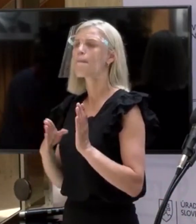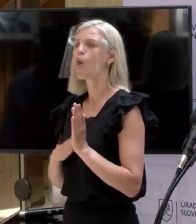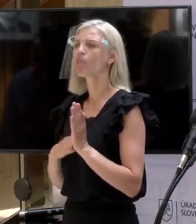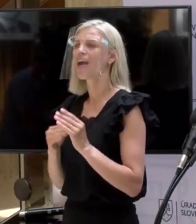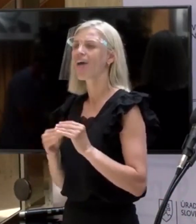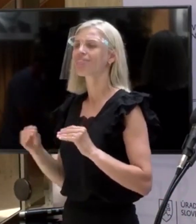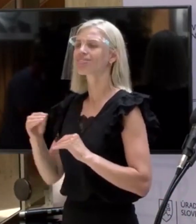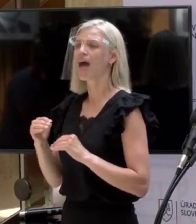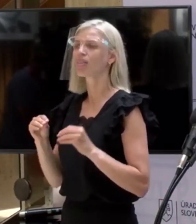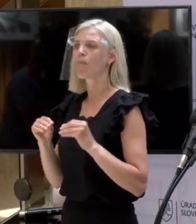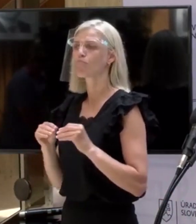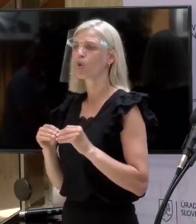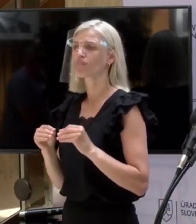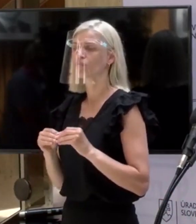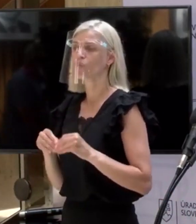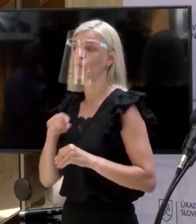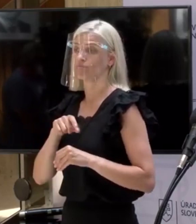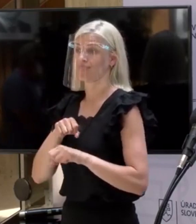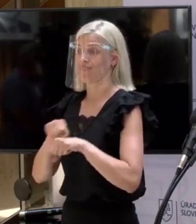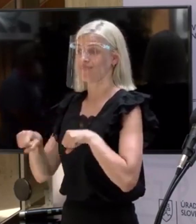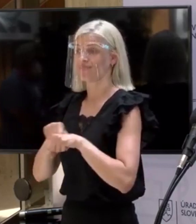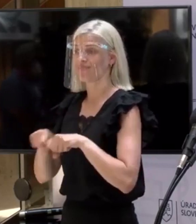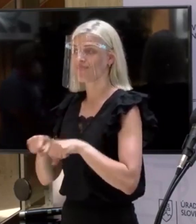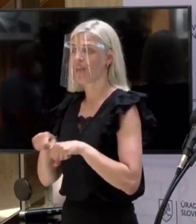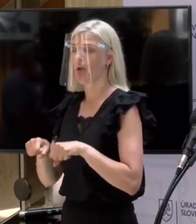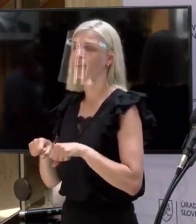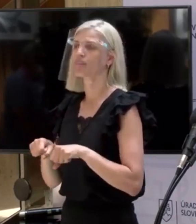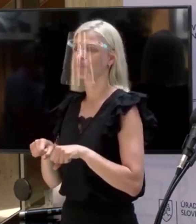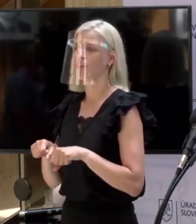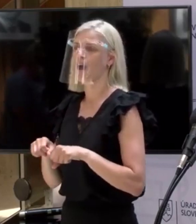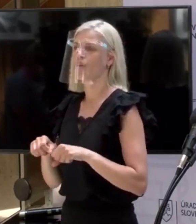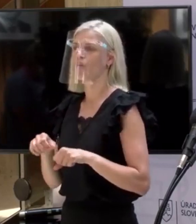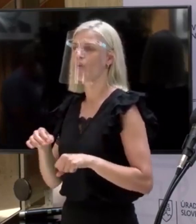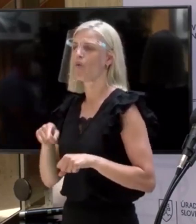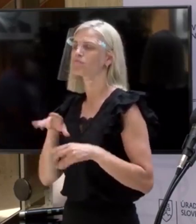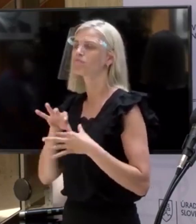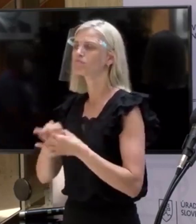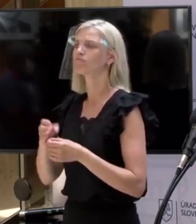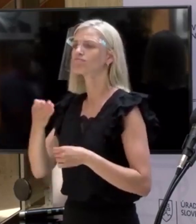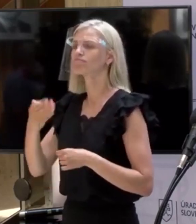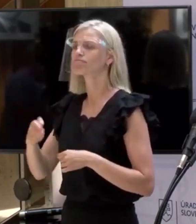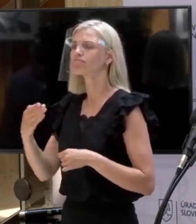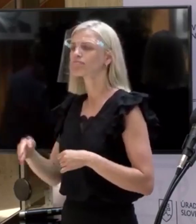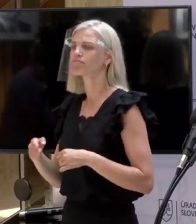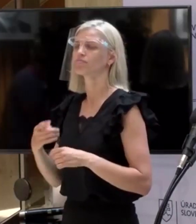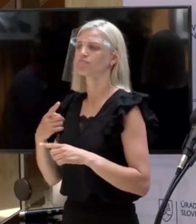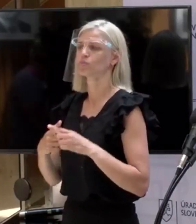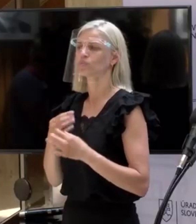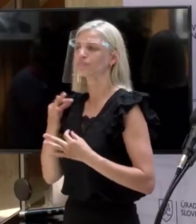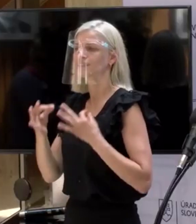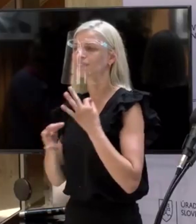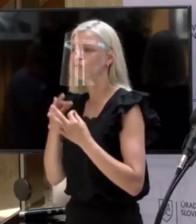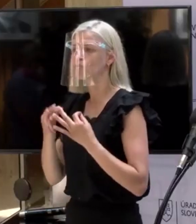tak si myslím, že je to veľmi dôležité gesto, ktoré vláda urobila smerom k obetiam, ktoré informovali o